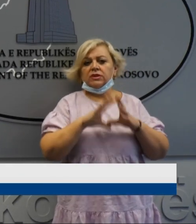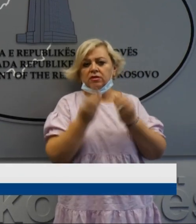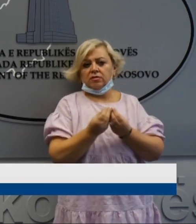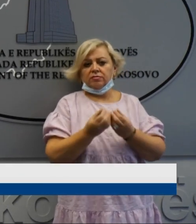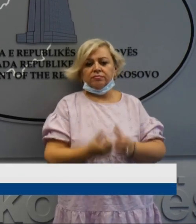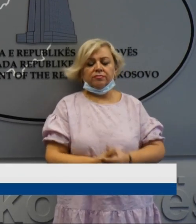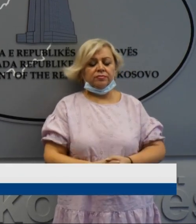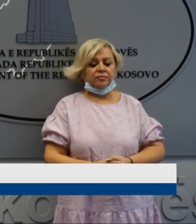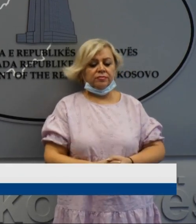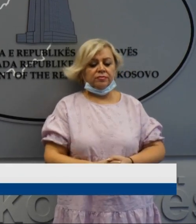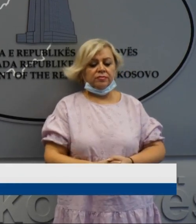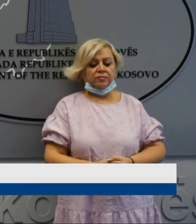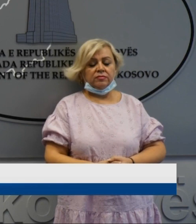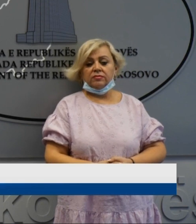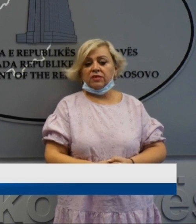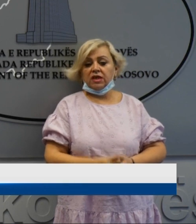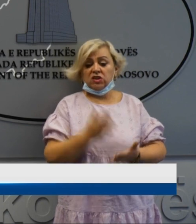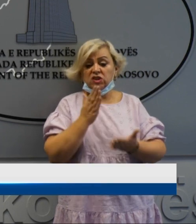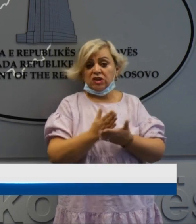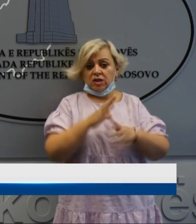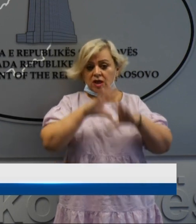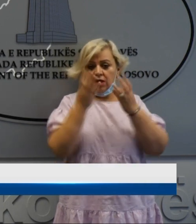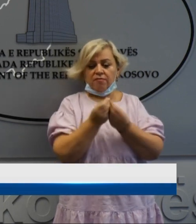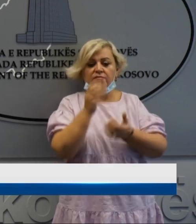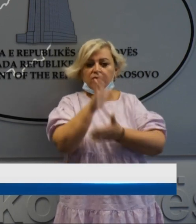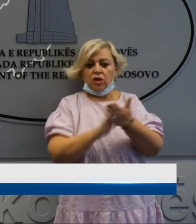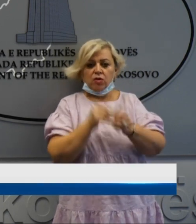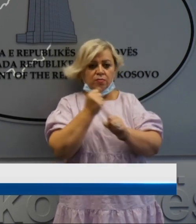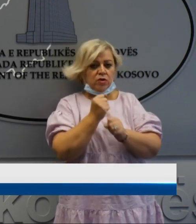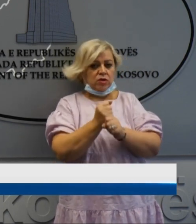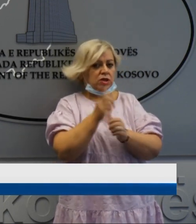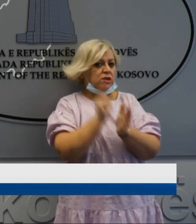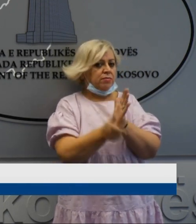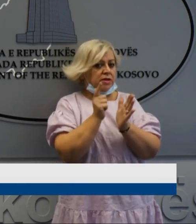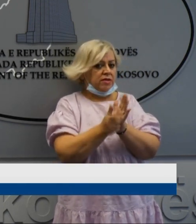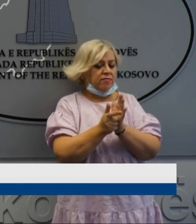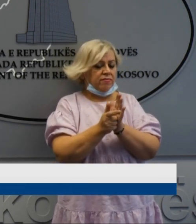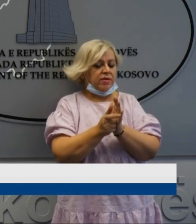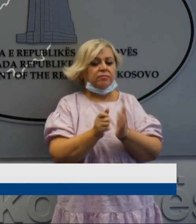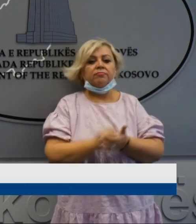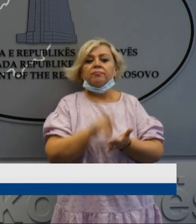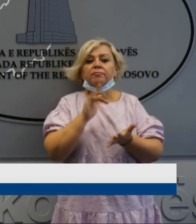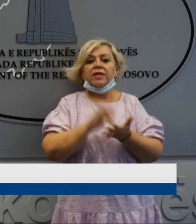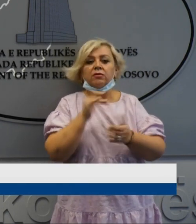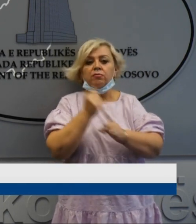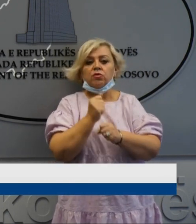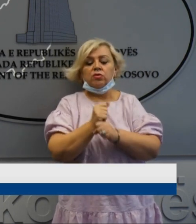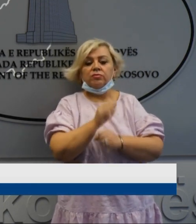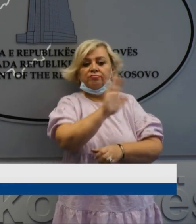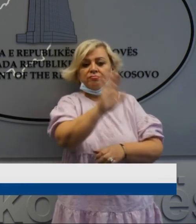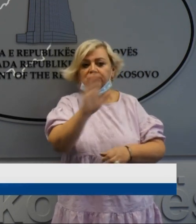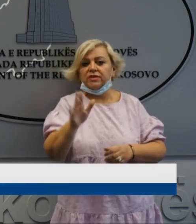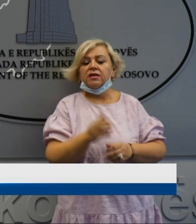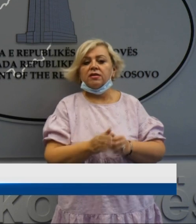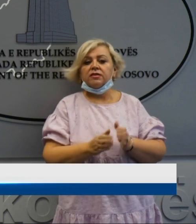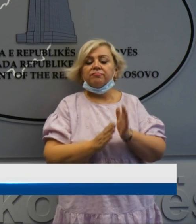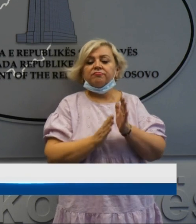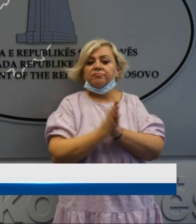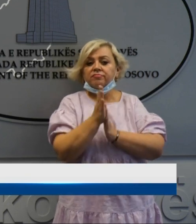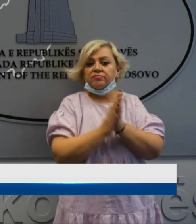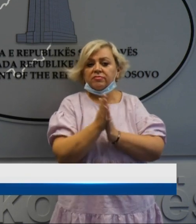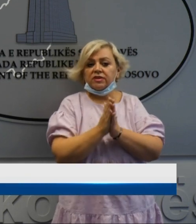mesëm. Të gjithë këta do të fillojnë punën sa më shpejt në përvendet e tyre të punës sipas kërkesave